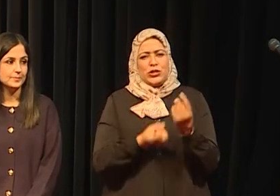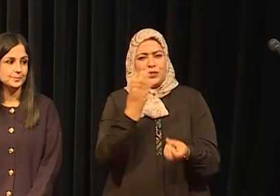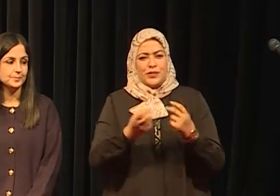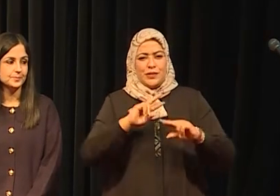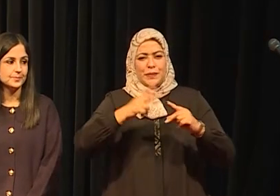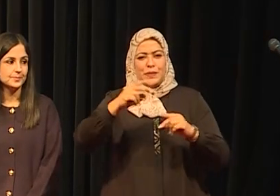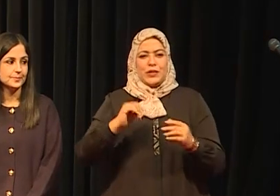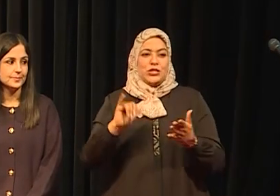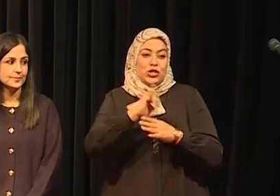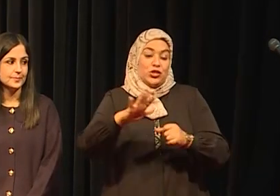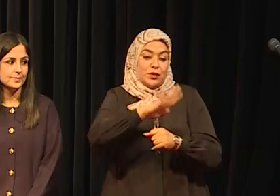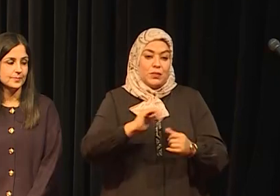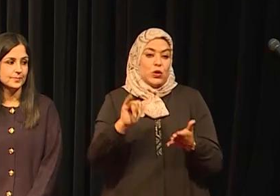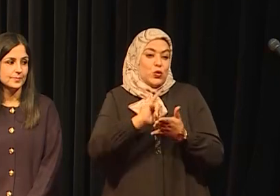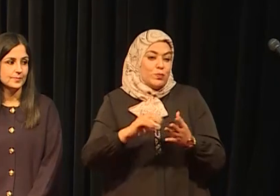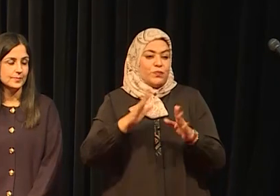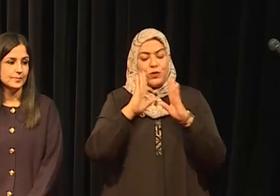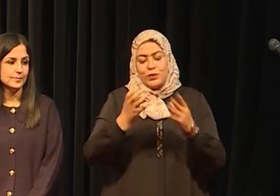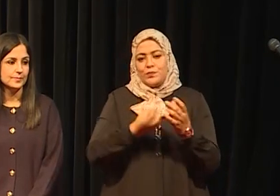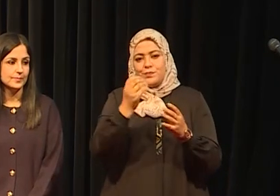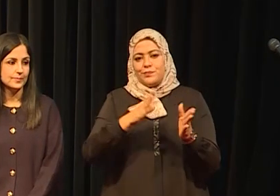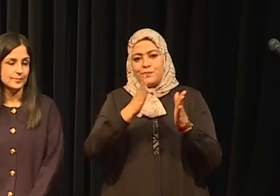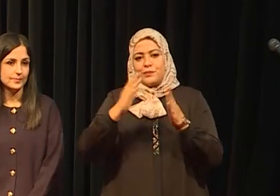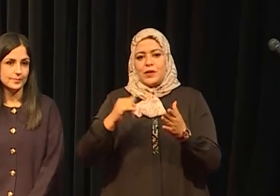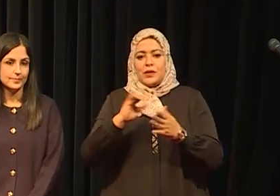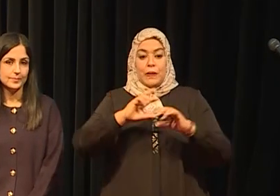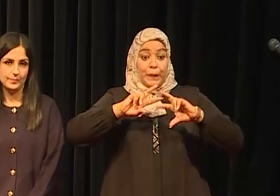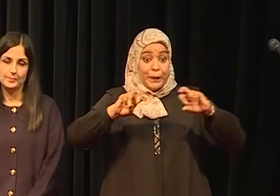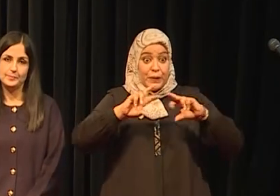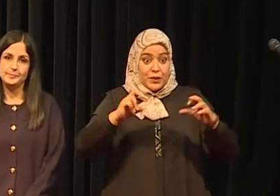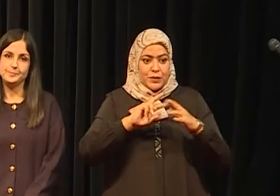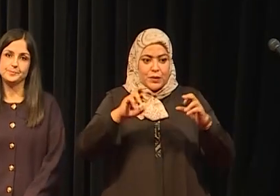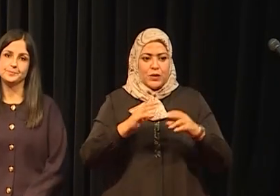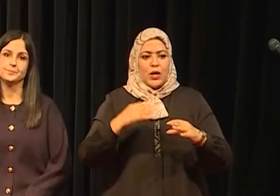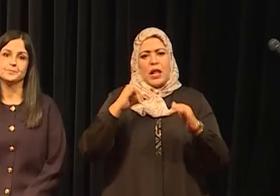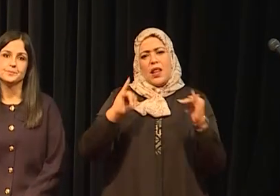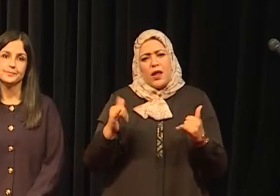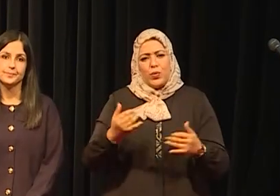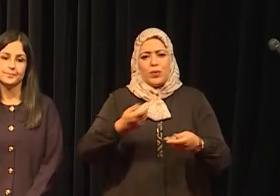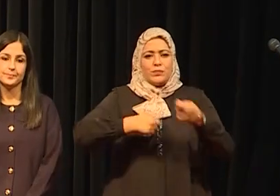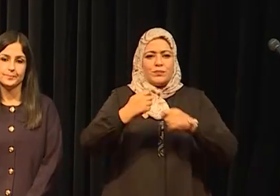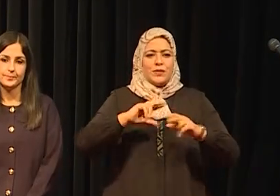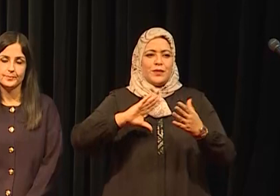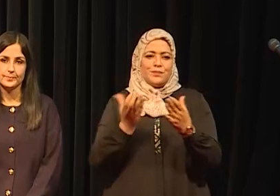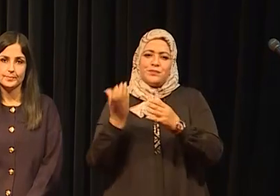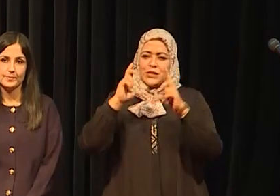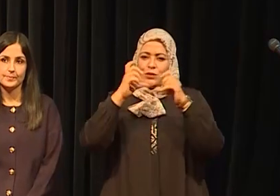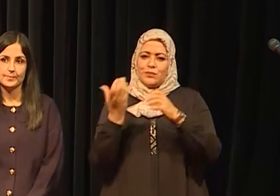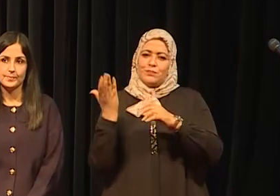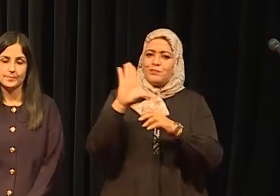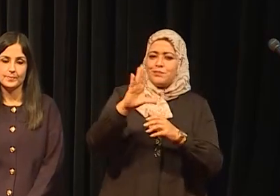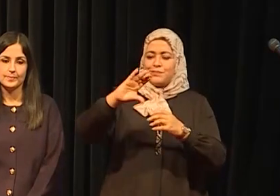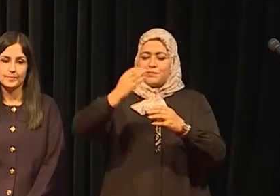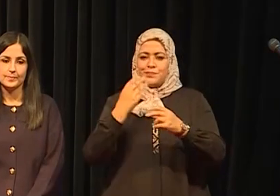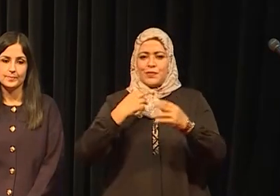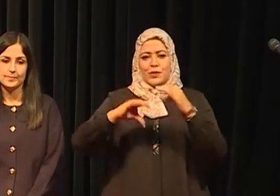التواصل الاجتماعي ومستخدمين لمحركات البحث ومنصات الالعاب والتجاره الالكترونيه ومستعملين